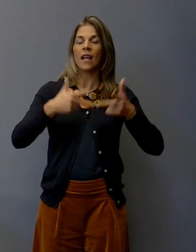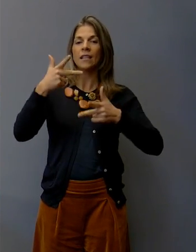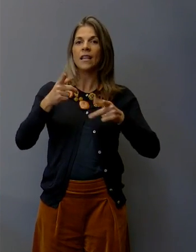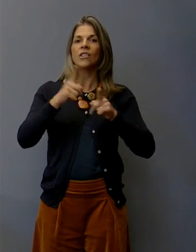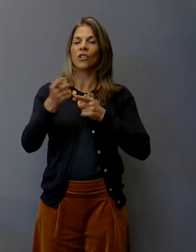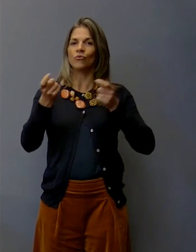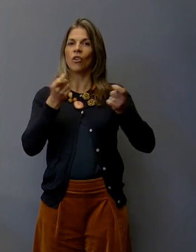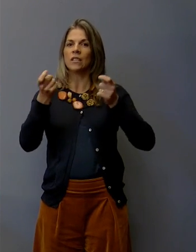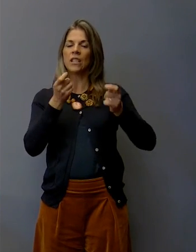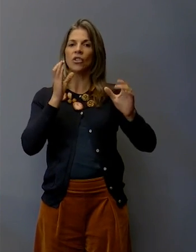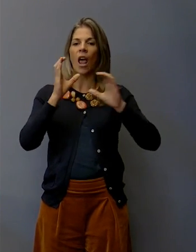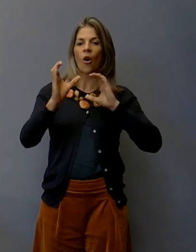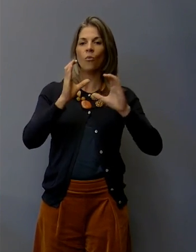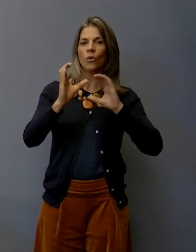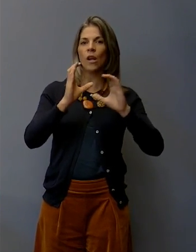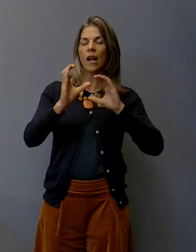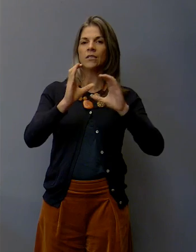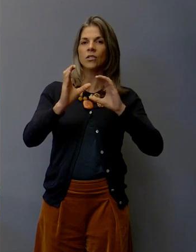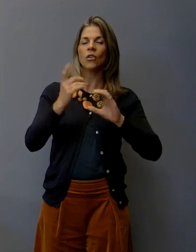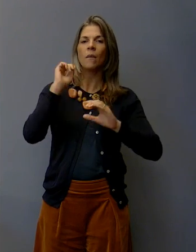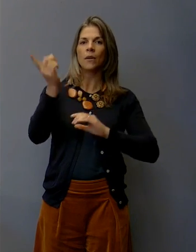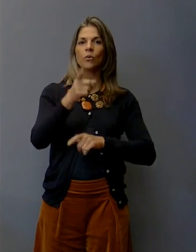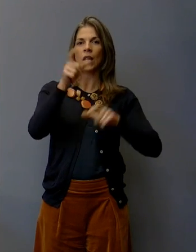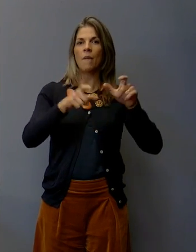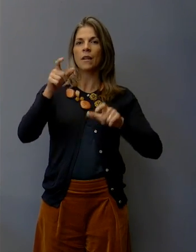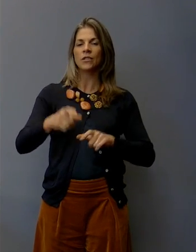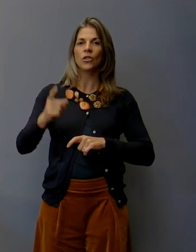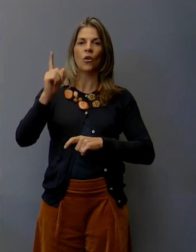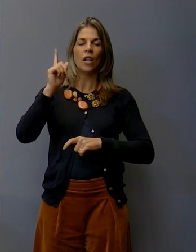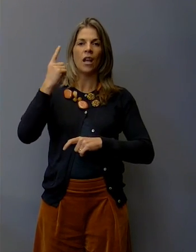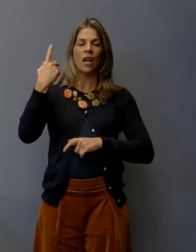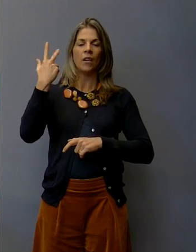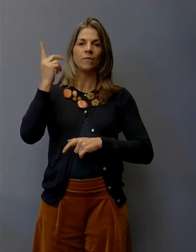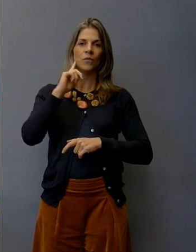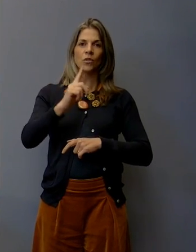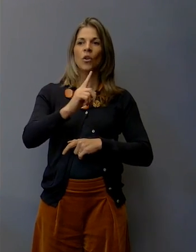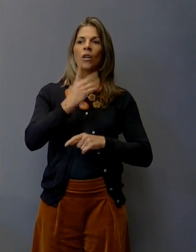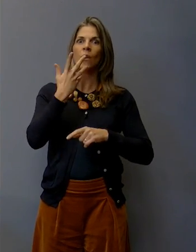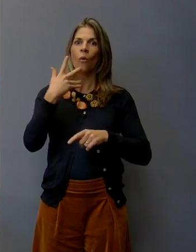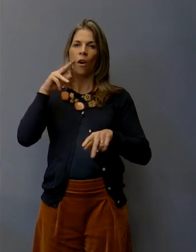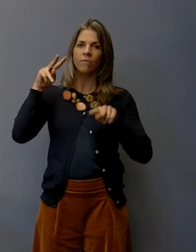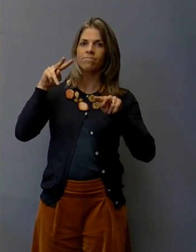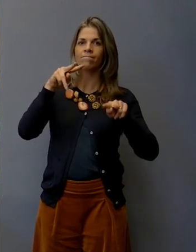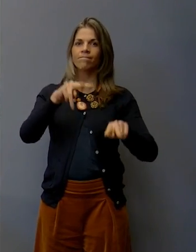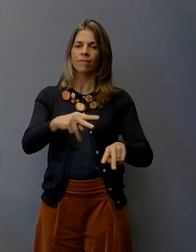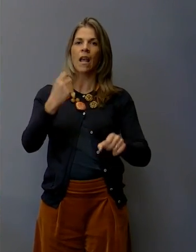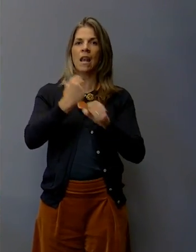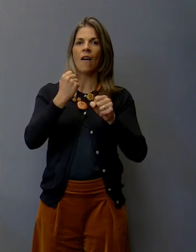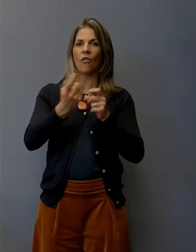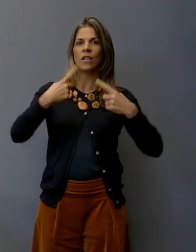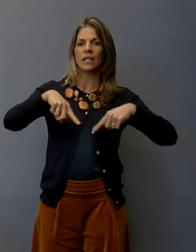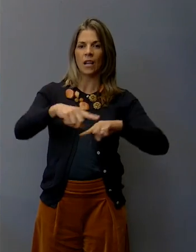per tutte le persone non senti che vogliono seguire i lavori del consiglio e i cursori